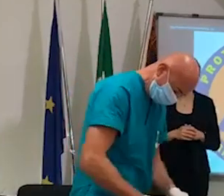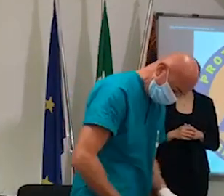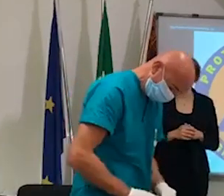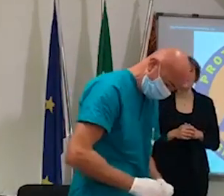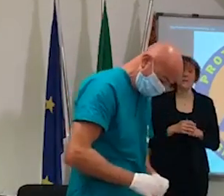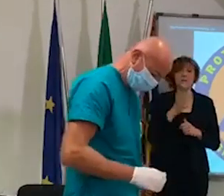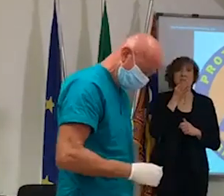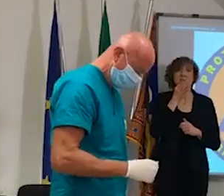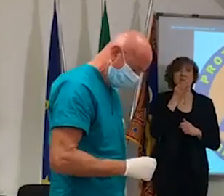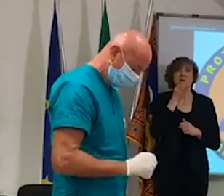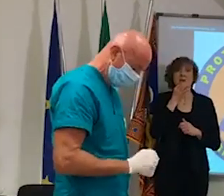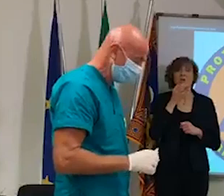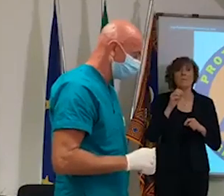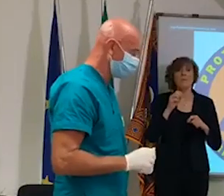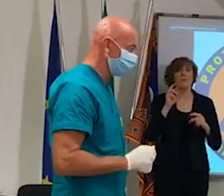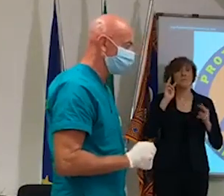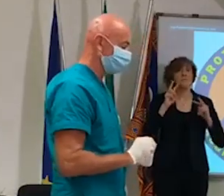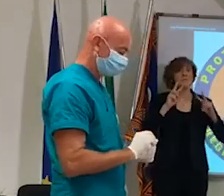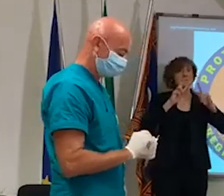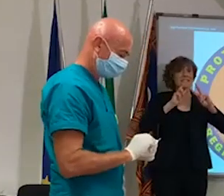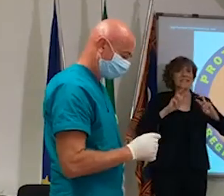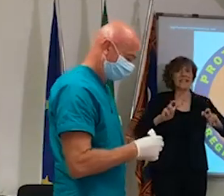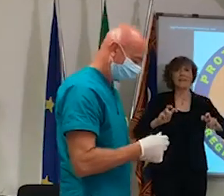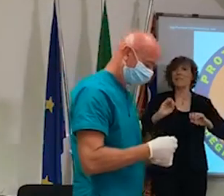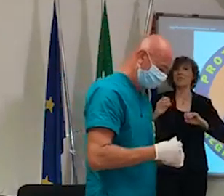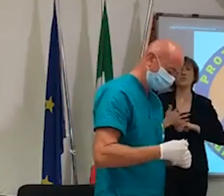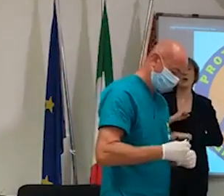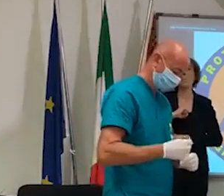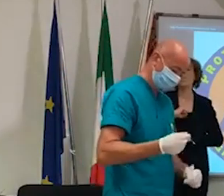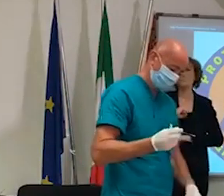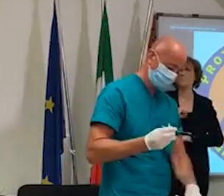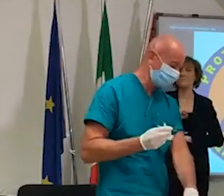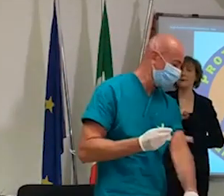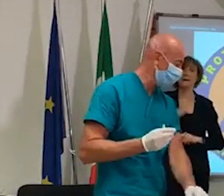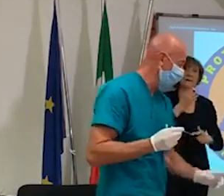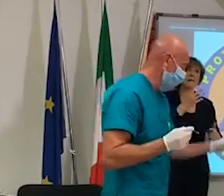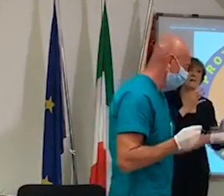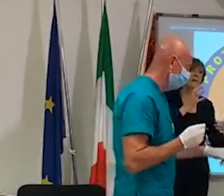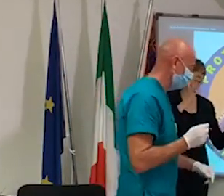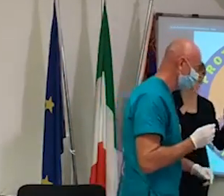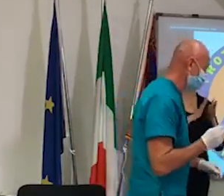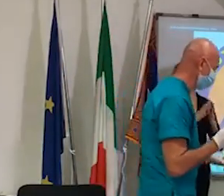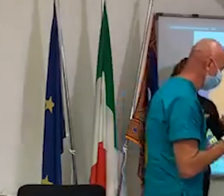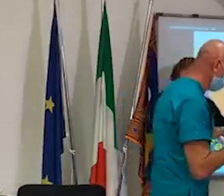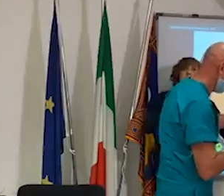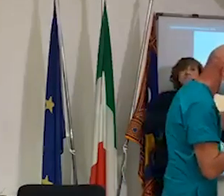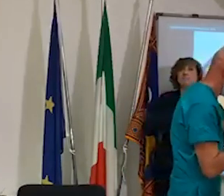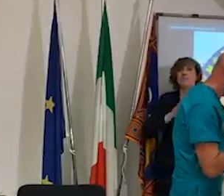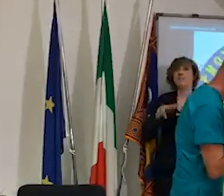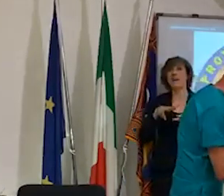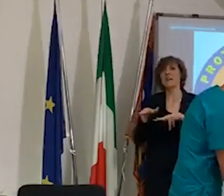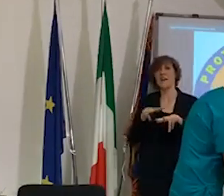che come piano anche di screening si va a una velocità che si passa dal carretto dei cavalli a Ferrari come